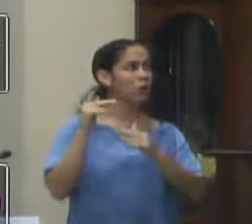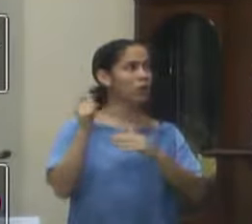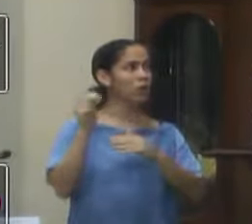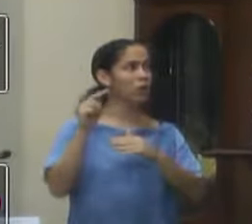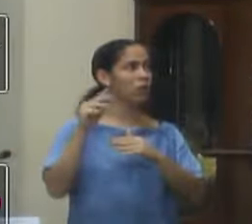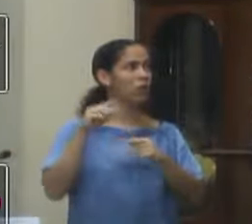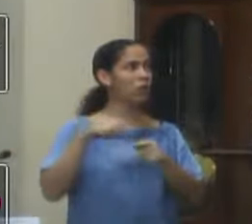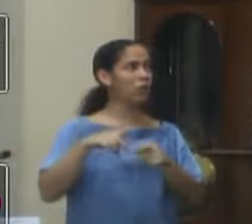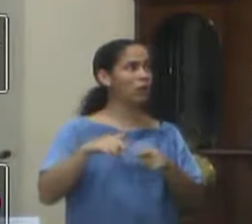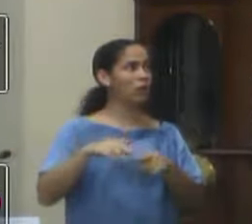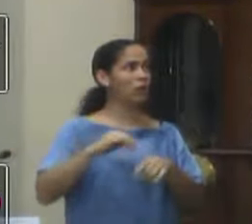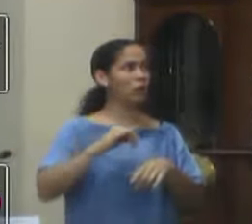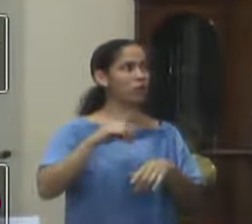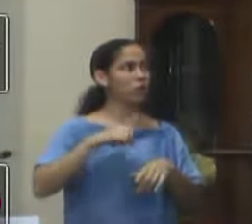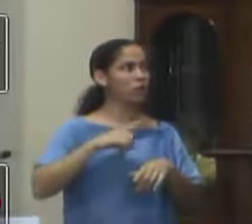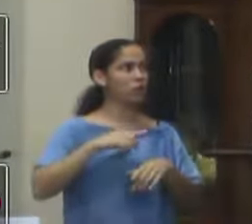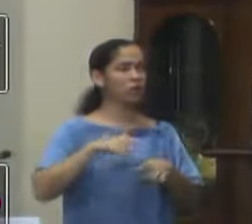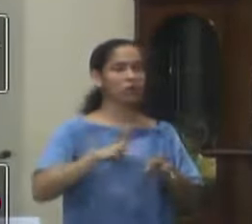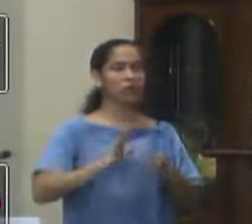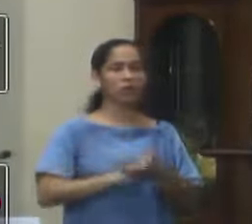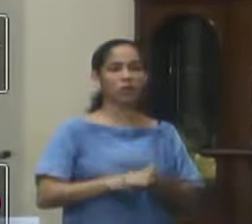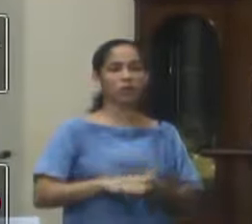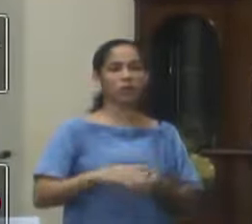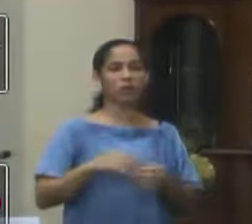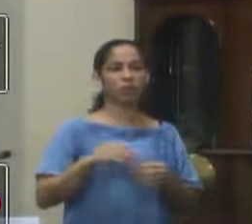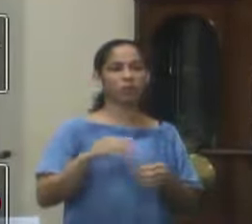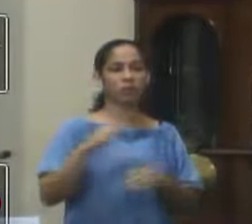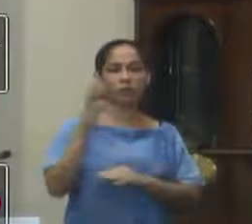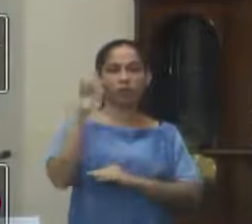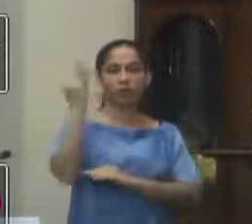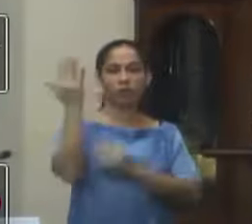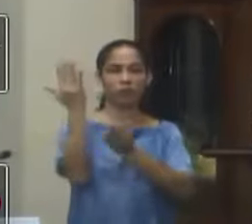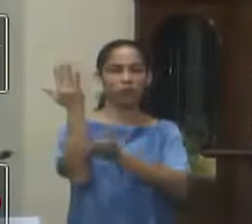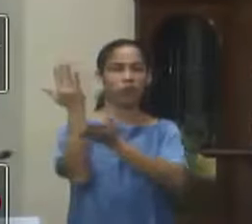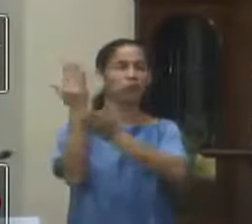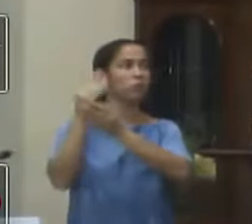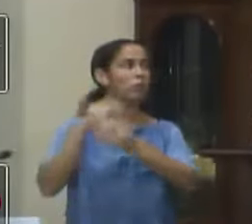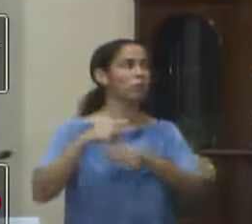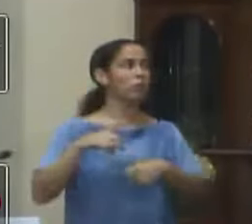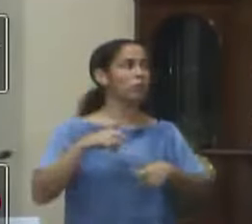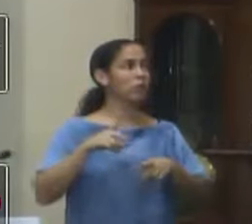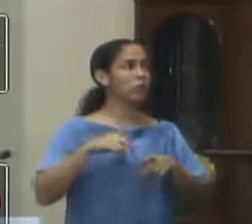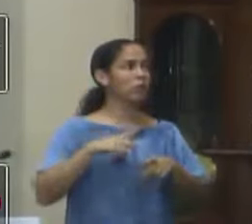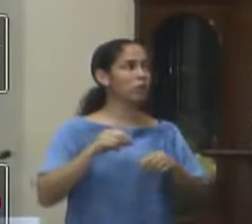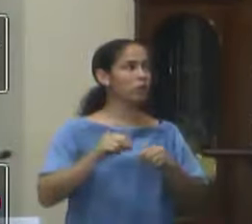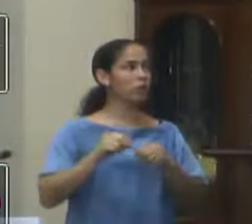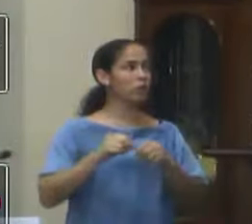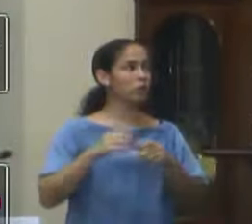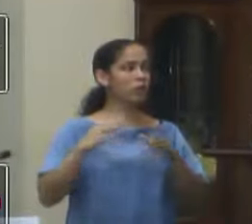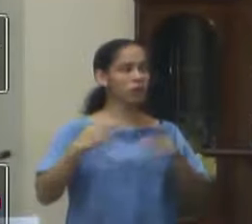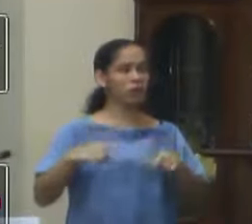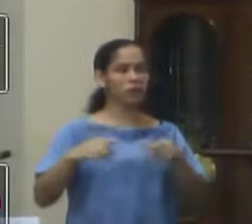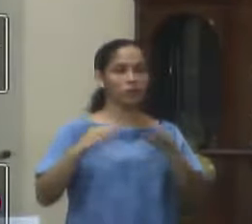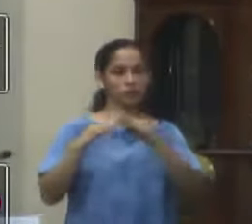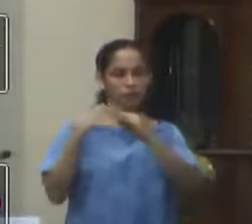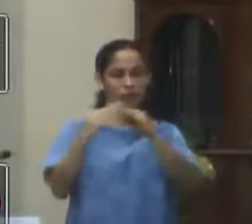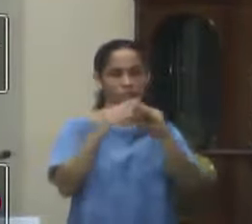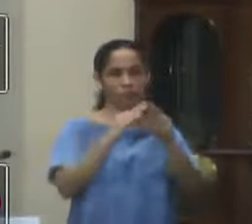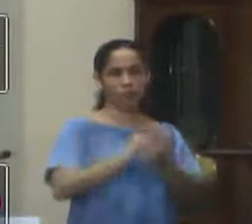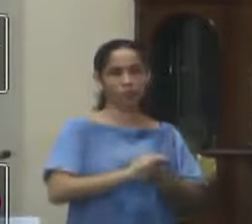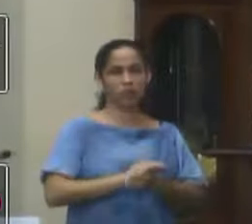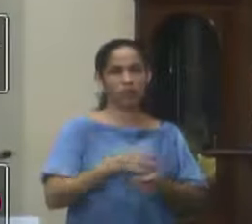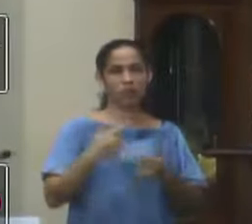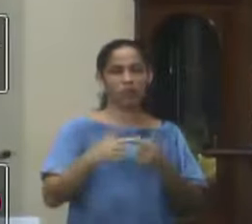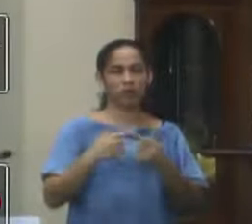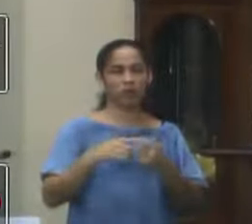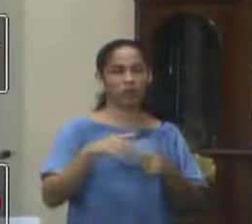madeira da nossa cidade, se encontra lá na Varginha. Então, nós temos que entrar firme nessa questão de moradia, porque realmente